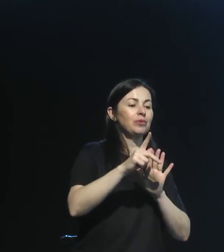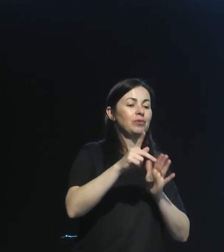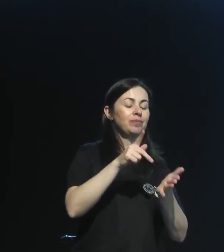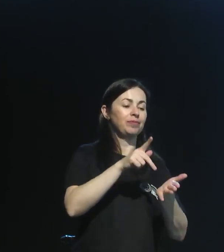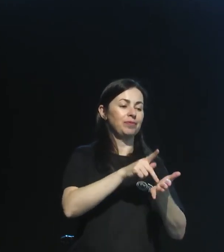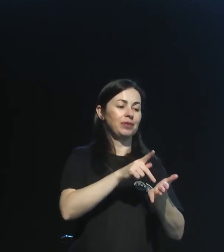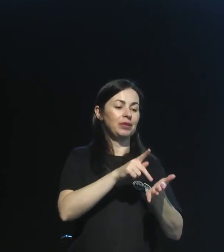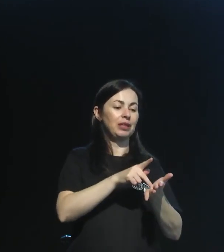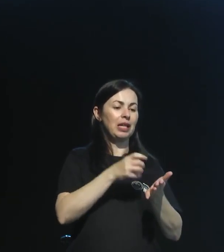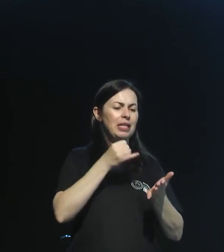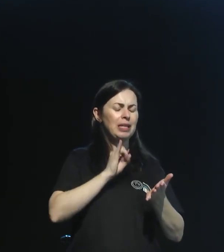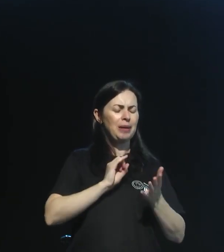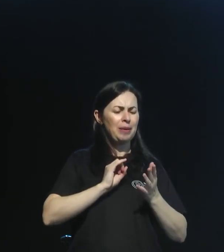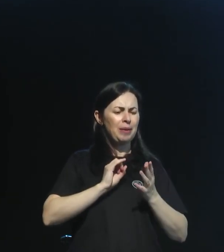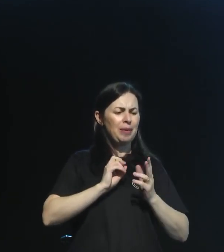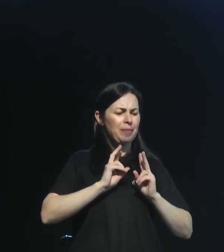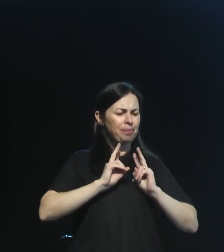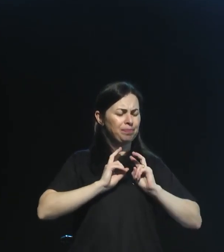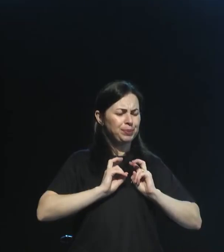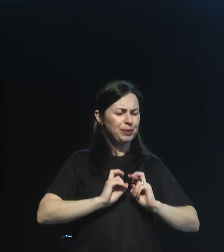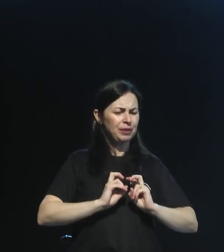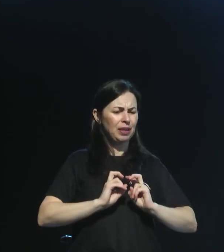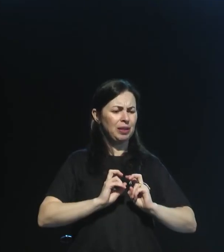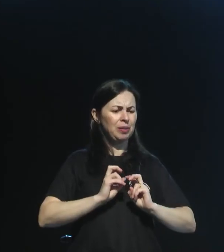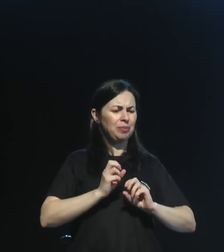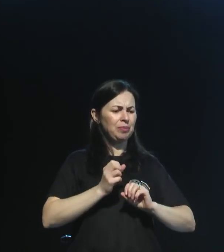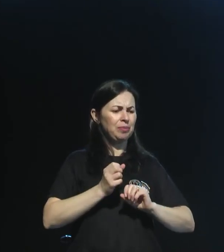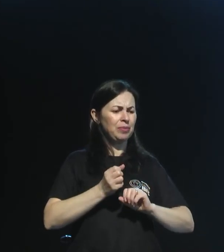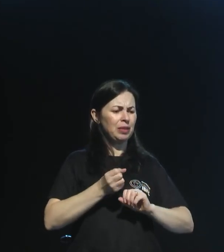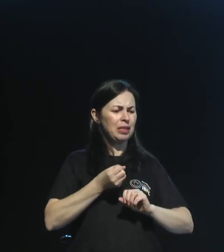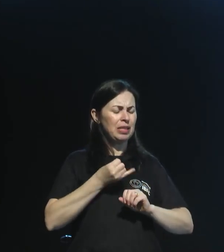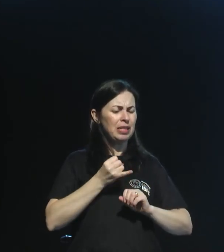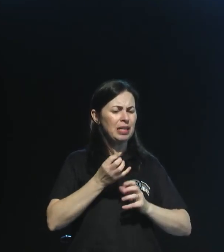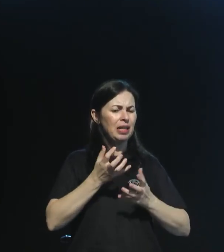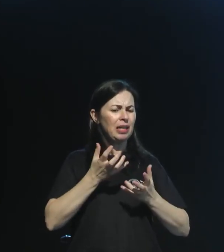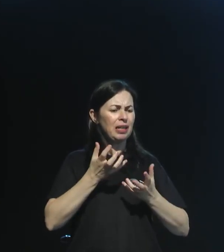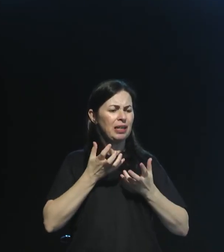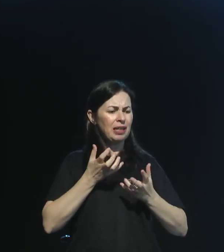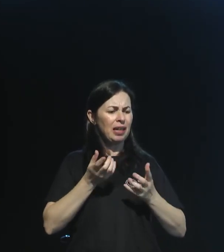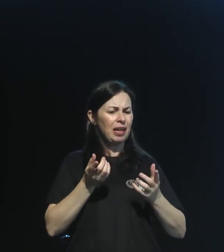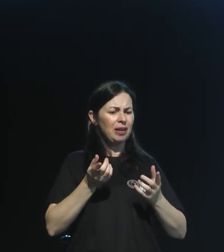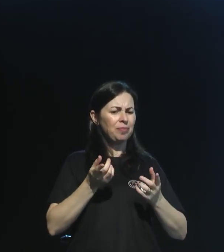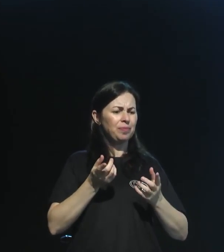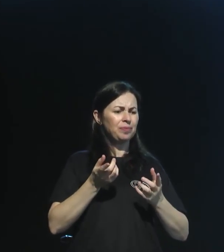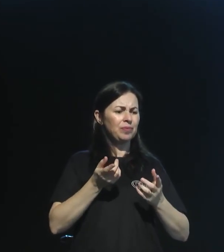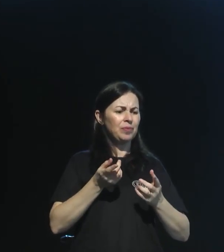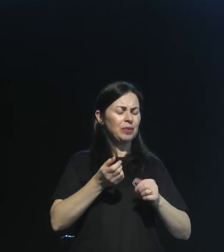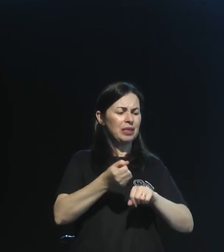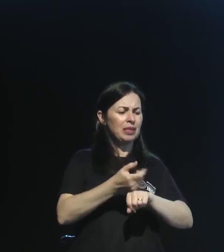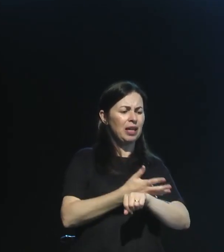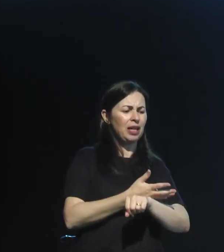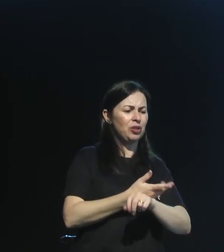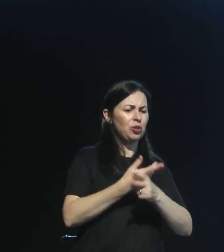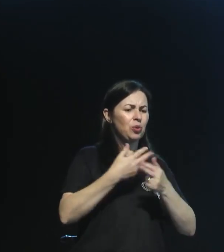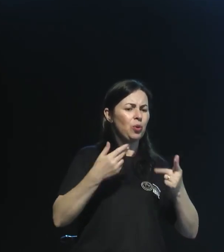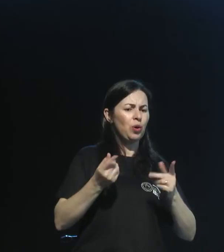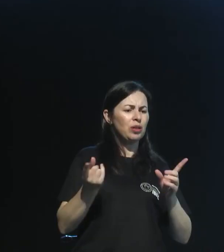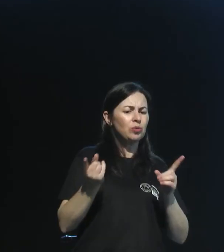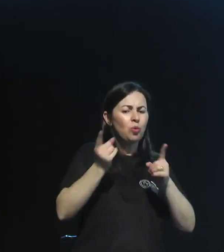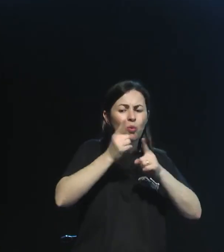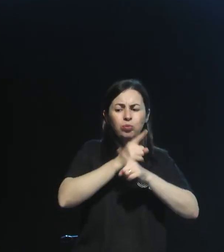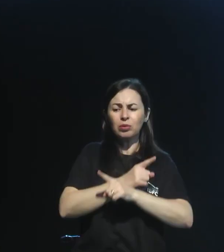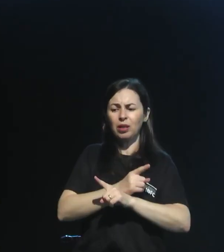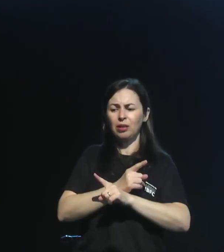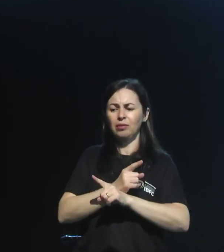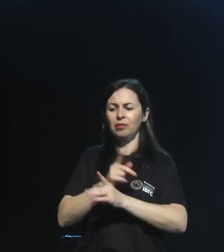você sente, se você quer que é contrário à verdade de Deus, você precisa